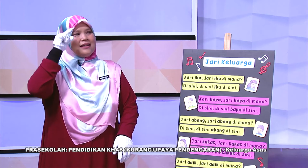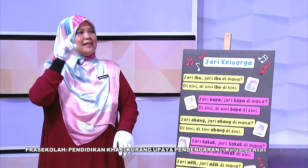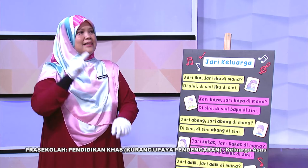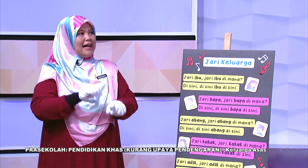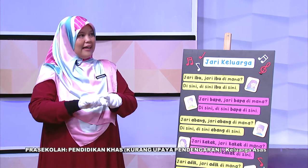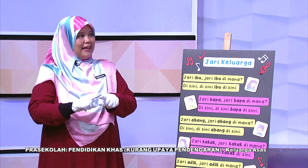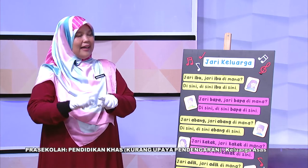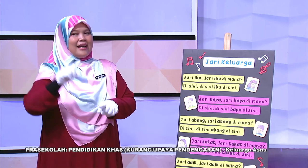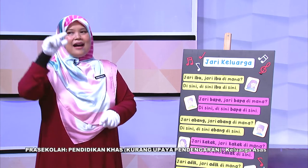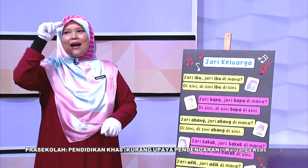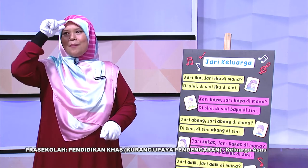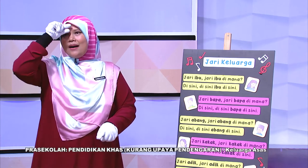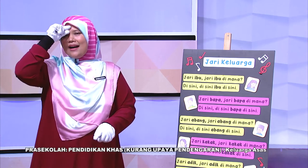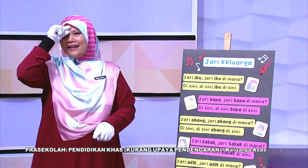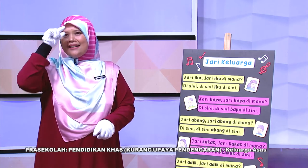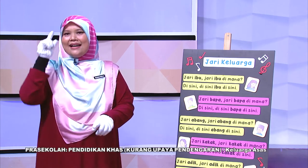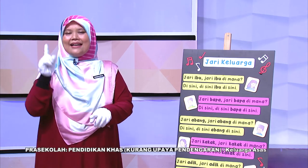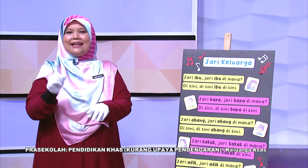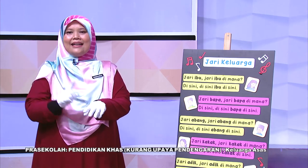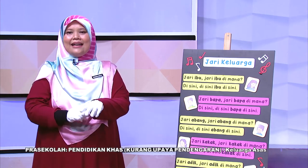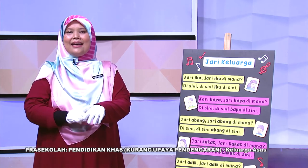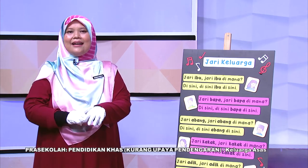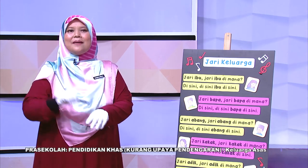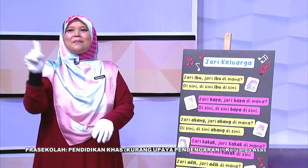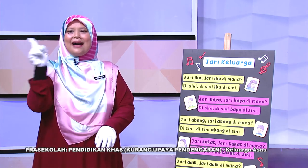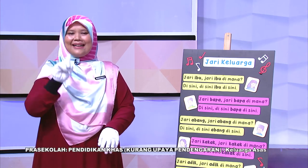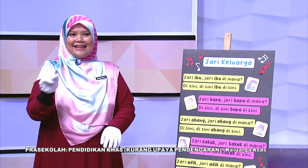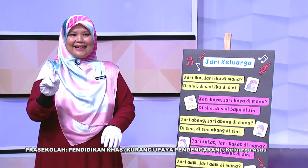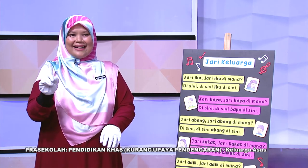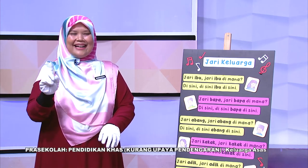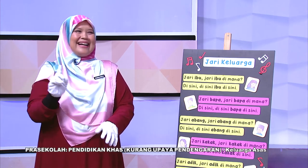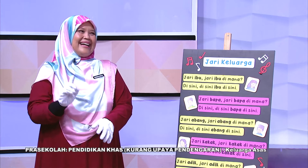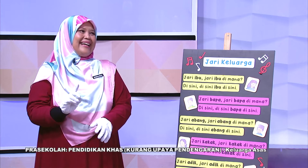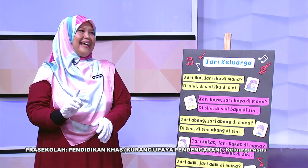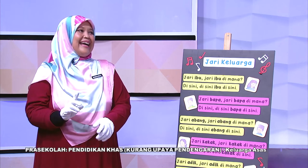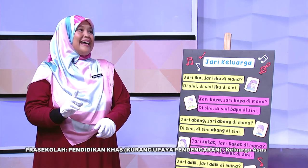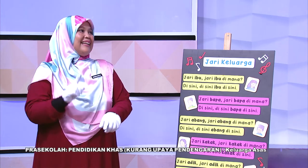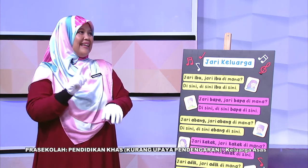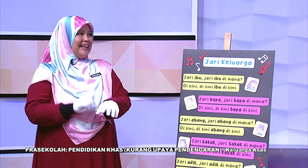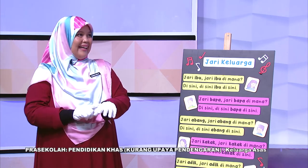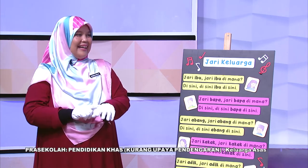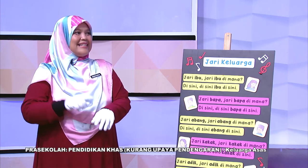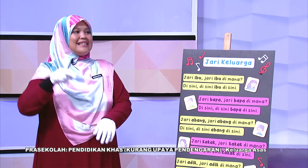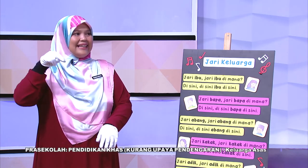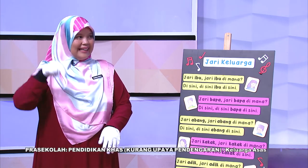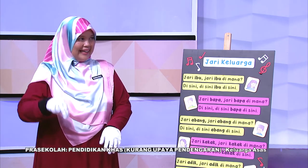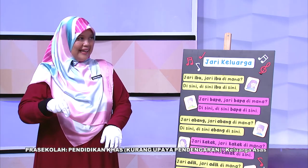Zahri ABA di mana nih oke di di sini